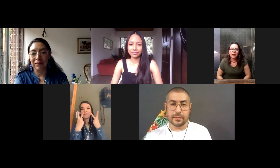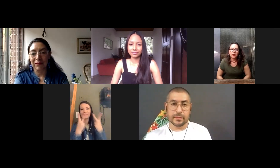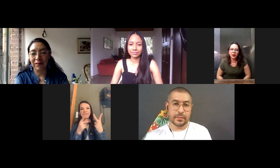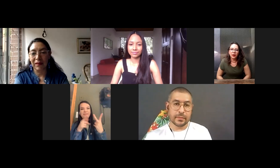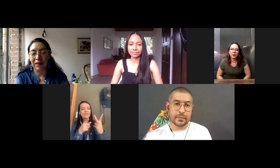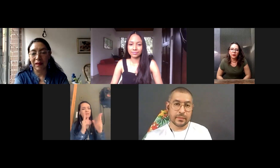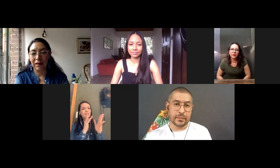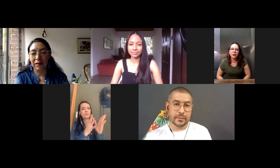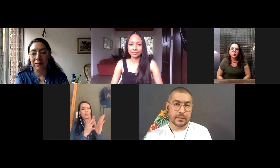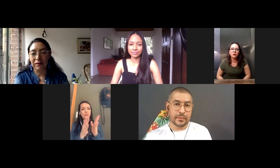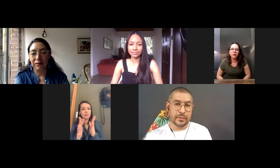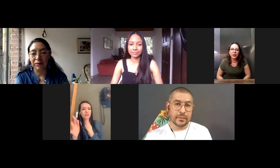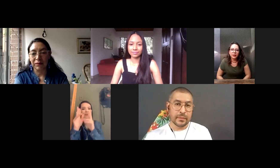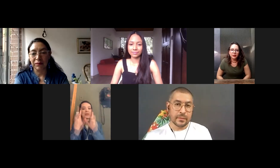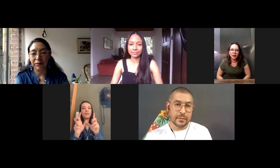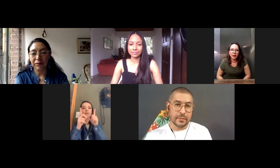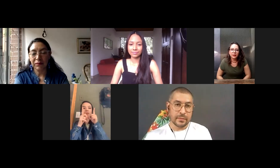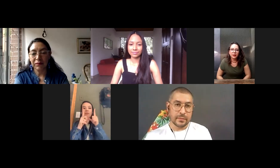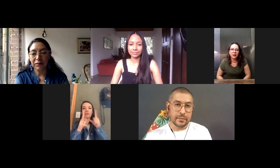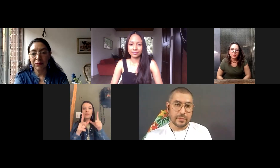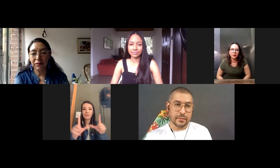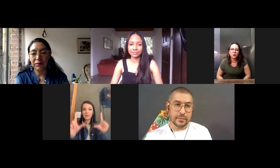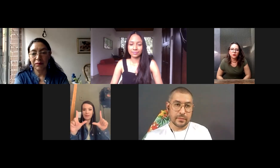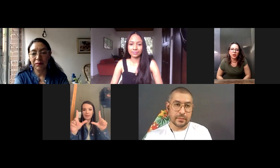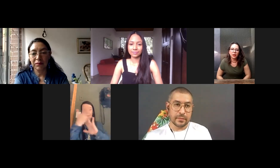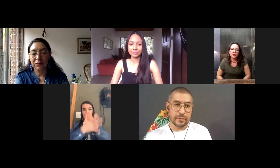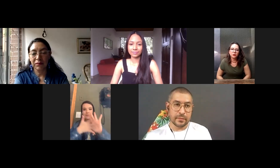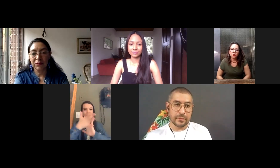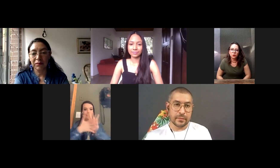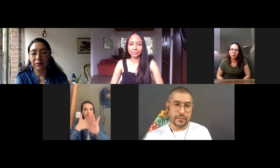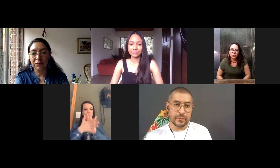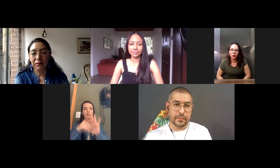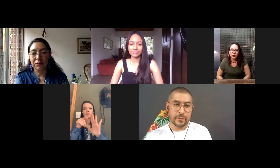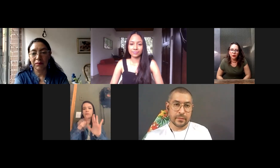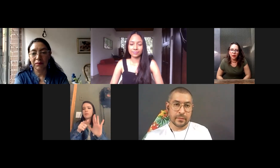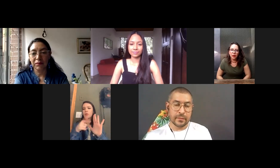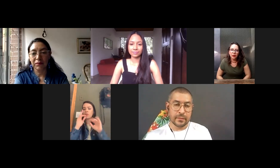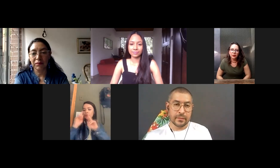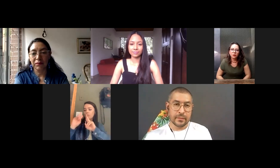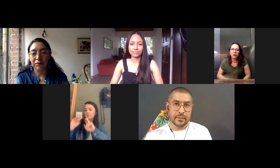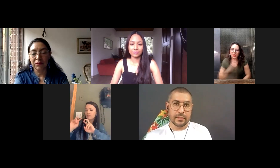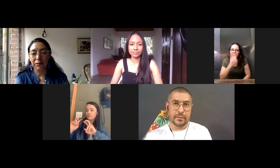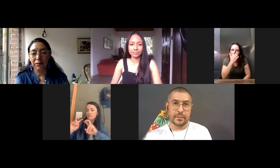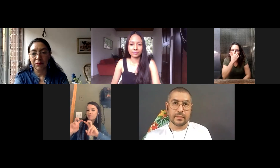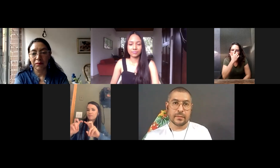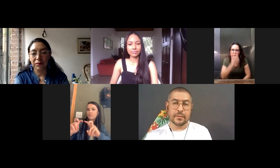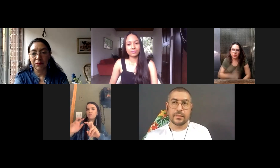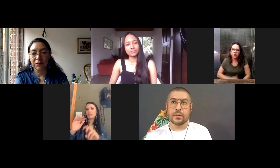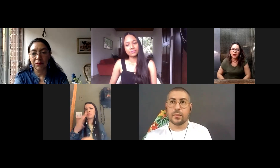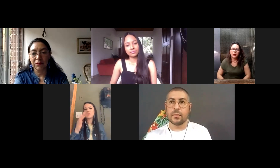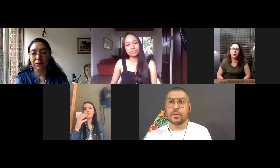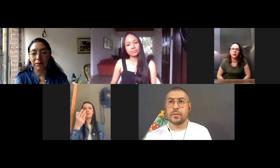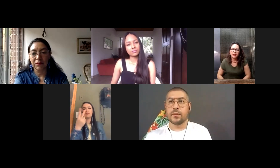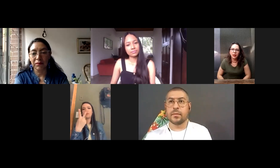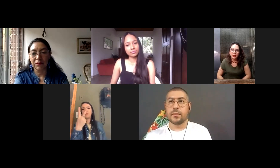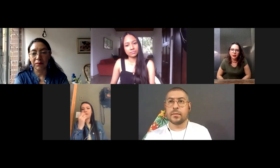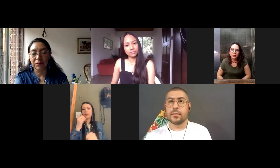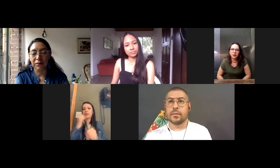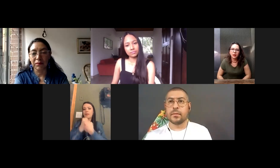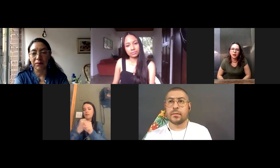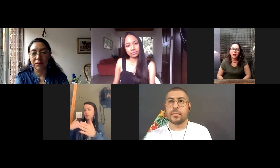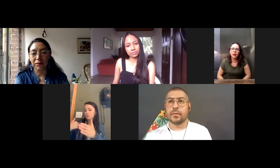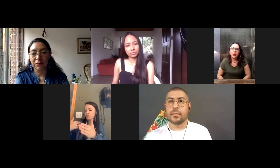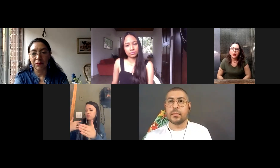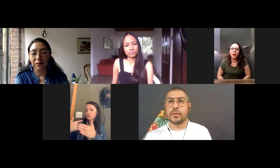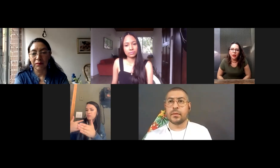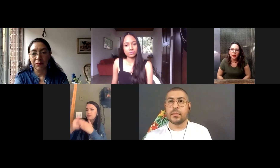para hablar en una videoconferencia en la que trataremos el discurso sobre el estatus lingüístico de la lengua de señas